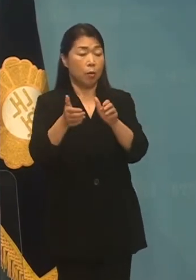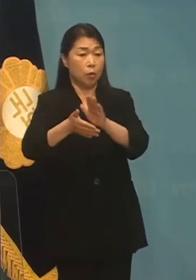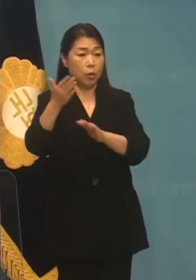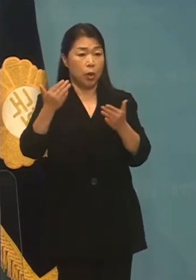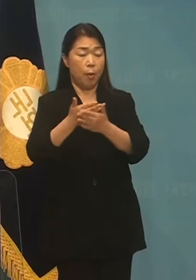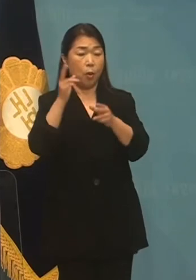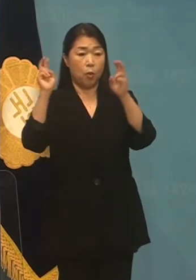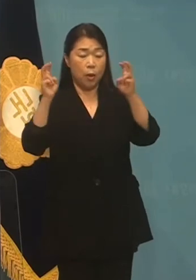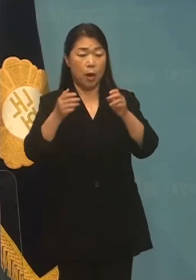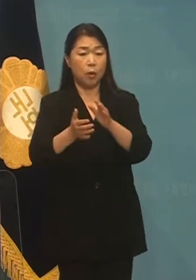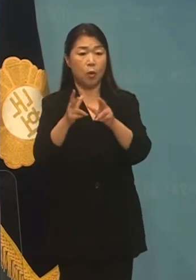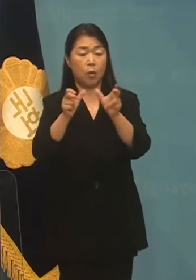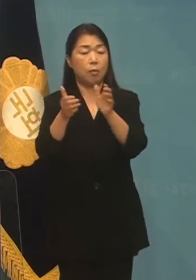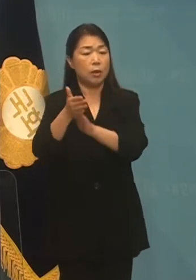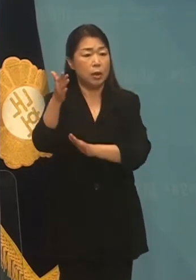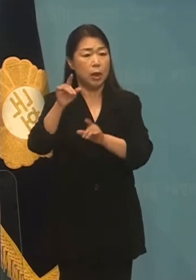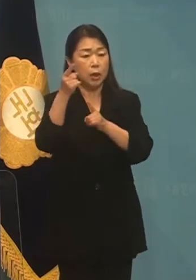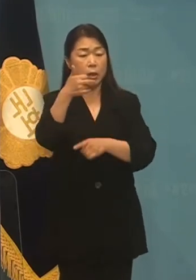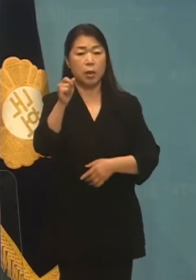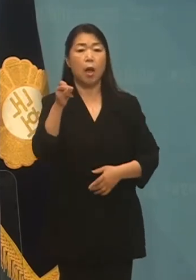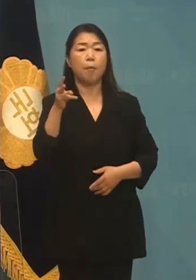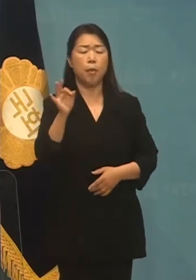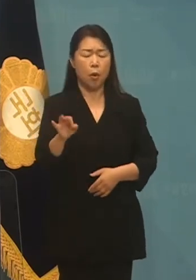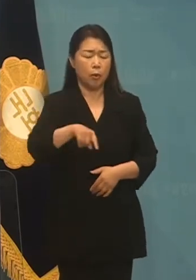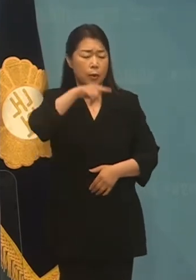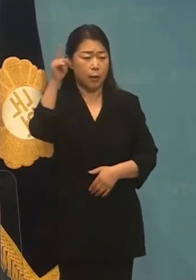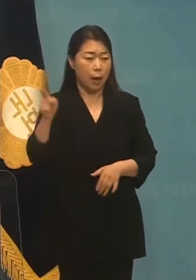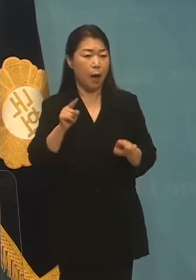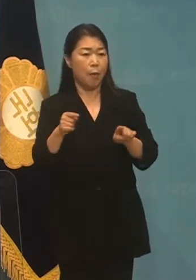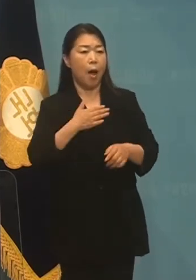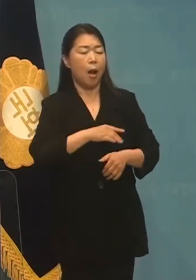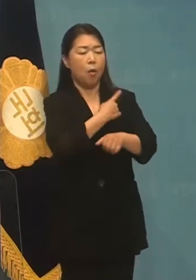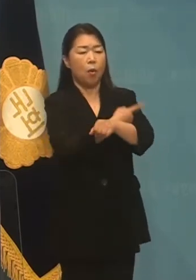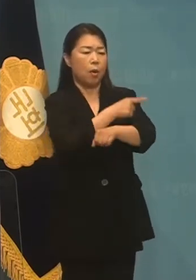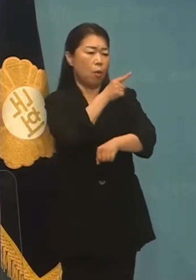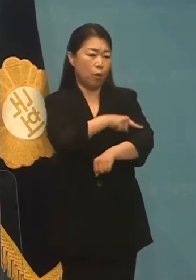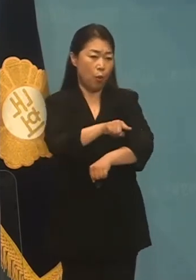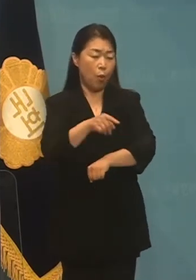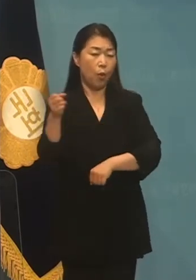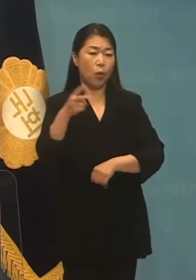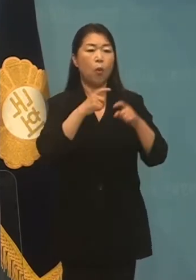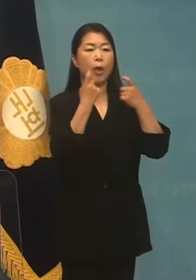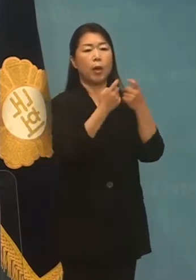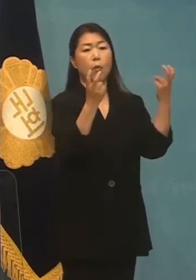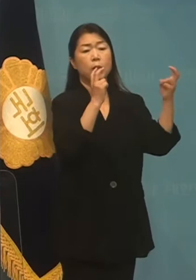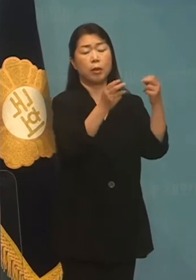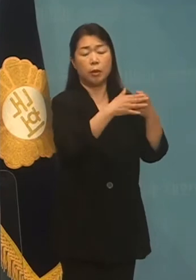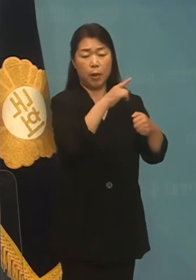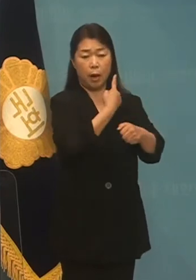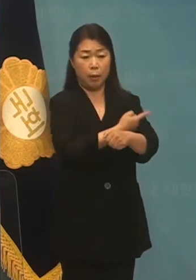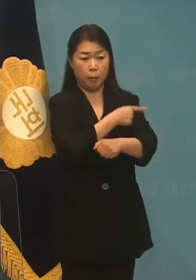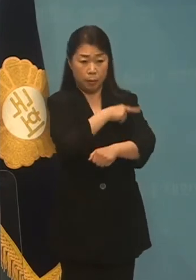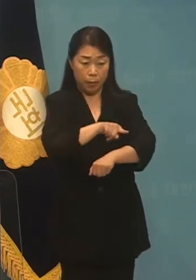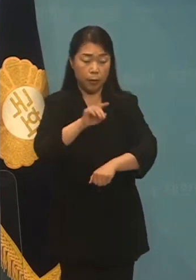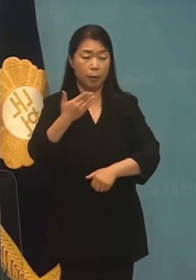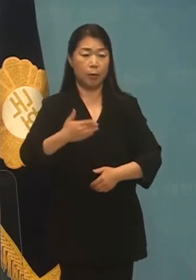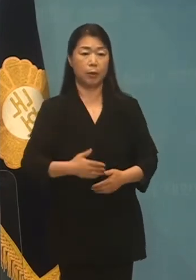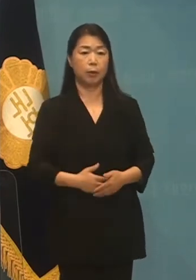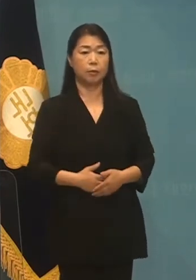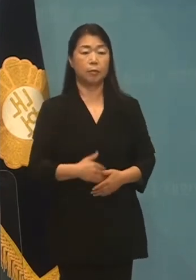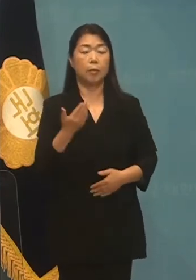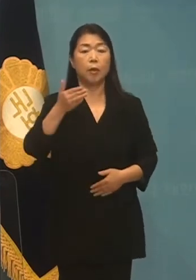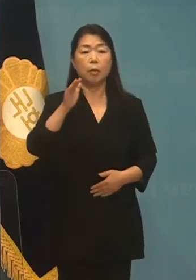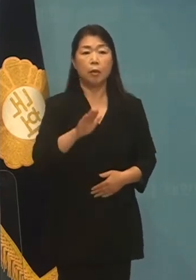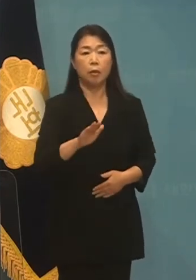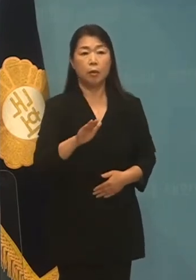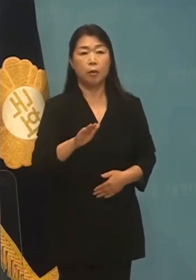성남도시개발공사, 성남시, 이재명 지사 모두 알 권한도 없고 알 수가 없는 구조입니다.